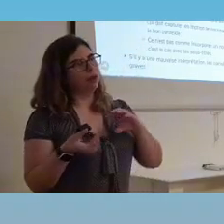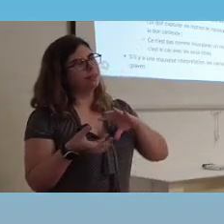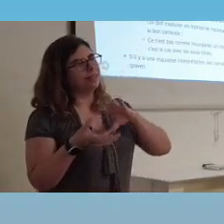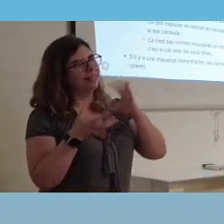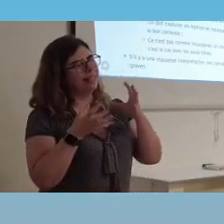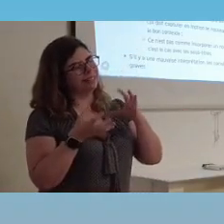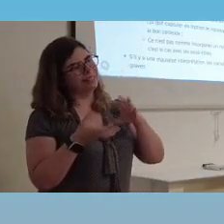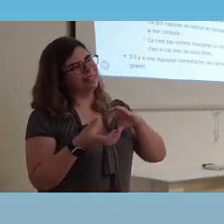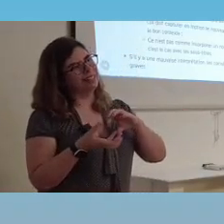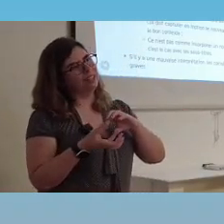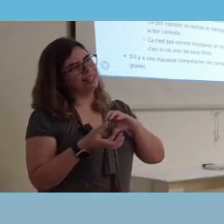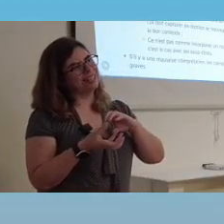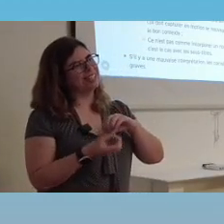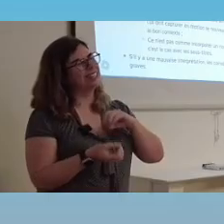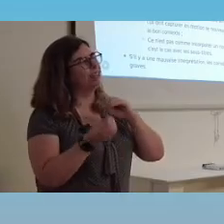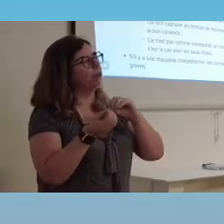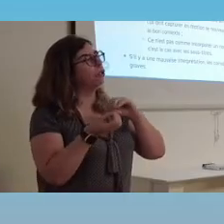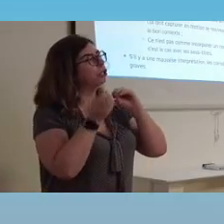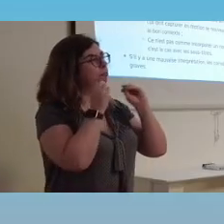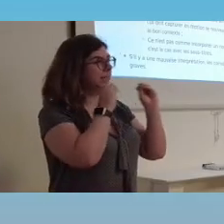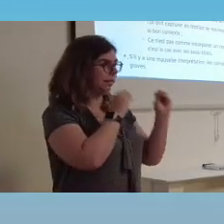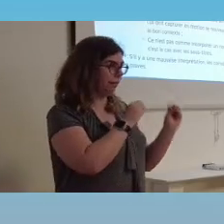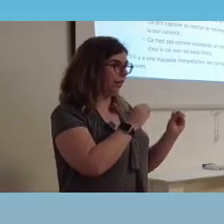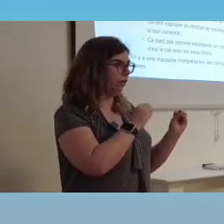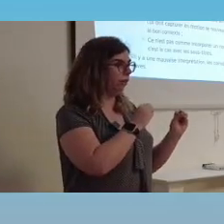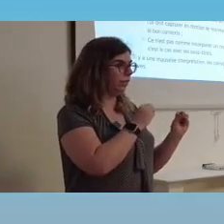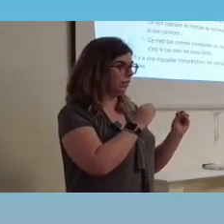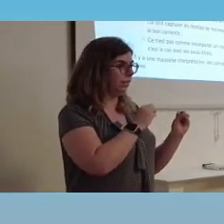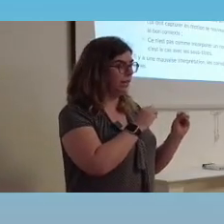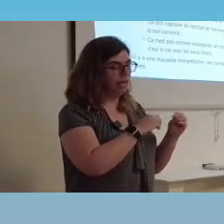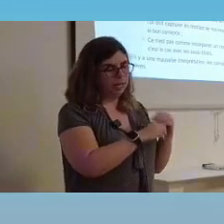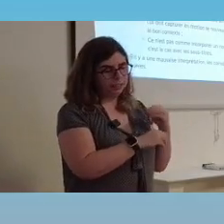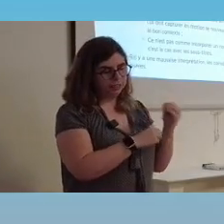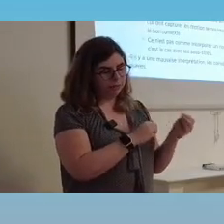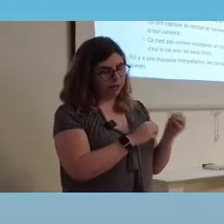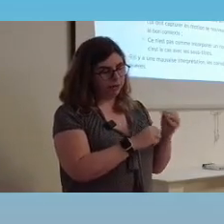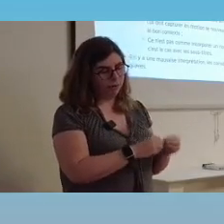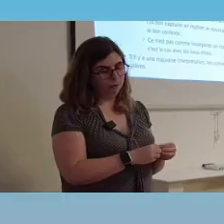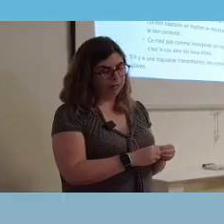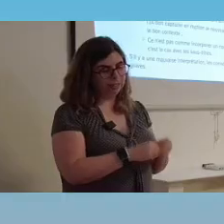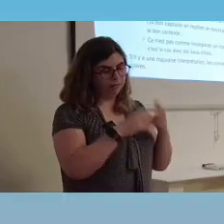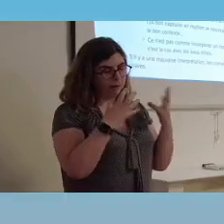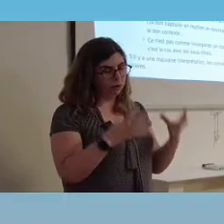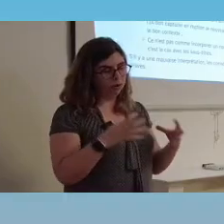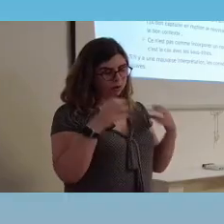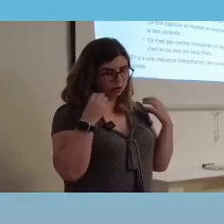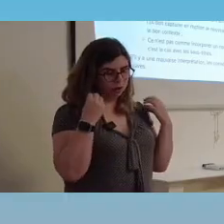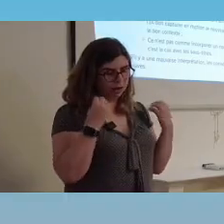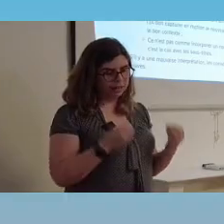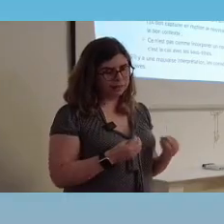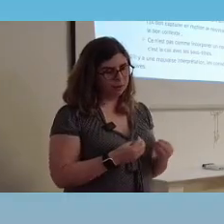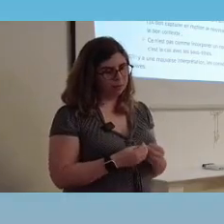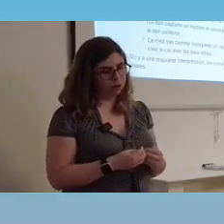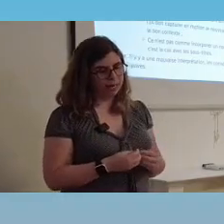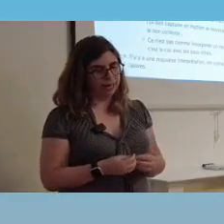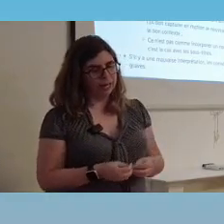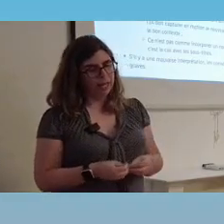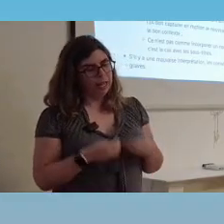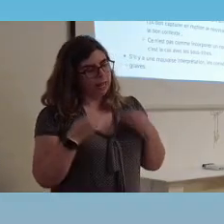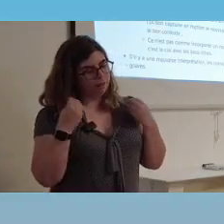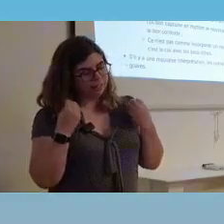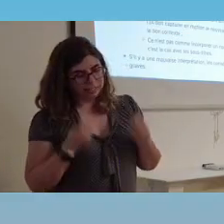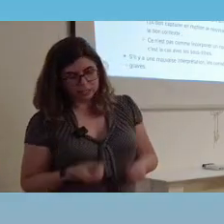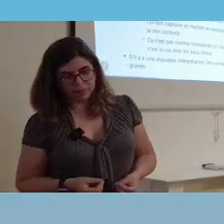il y a vraiment une syntaxe qui est vraiment spécifique en langue des signes, qui fait, ouais, c'est vraiment, elle a ses propres